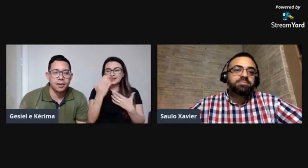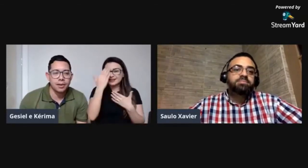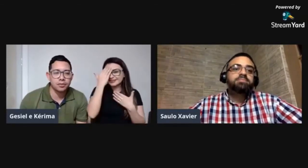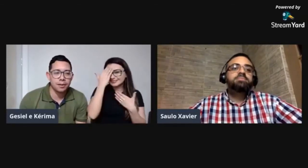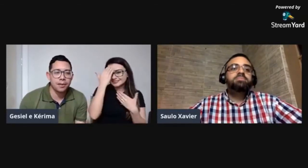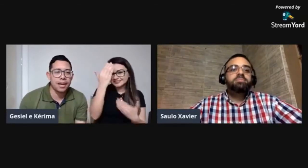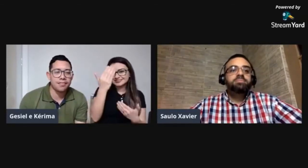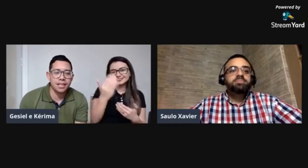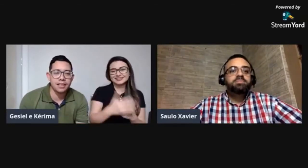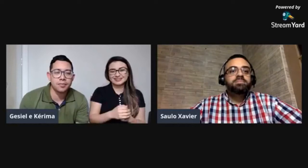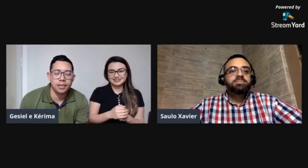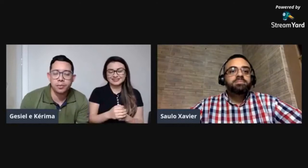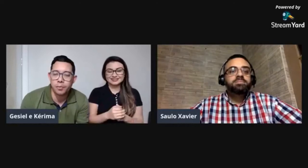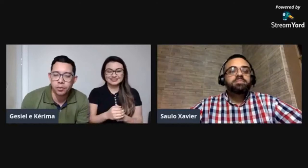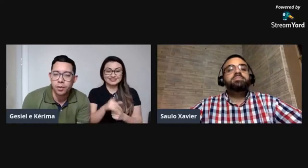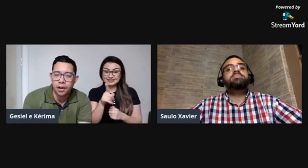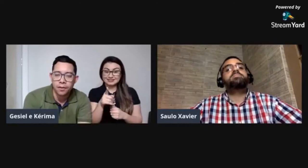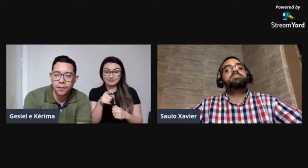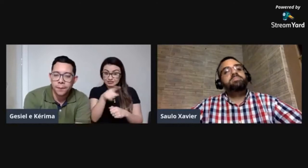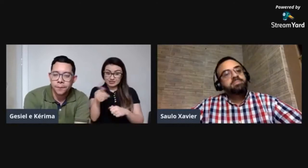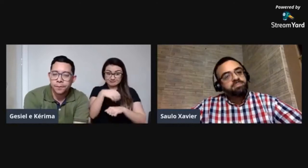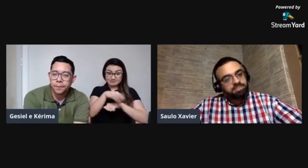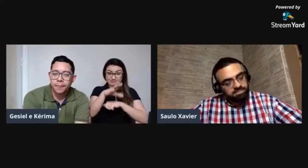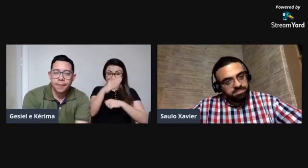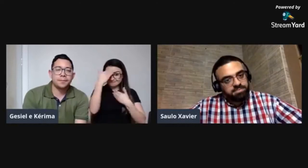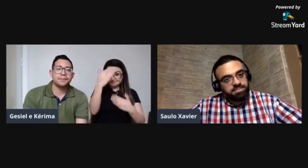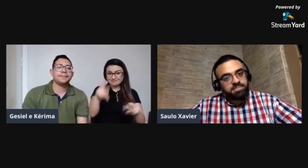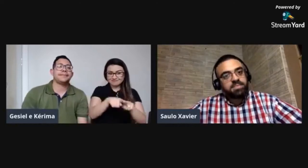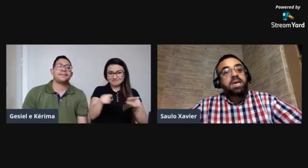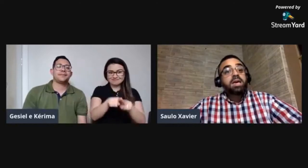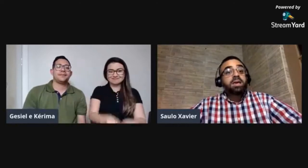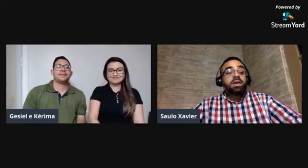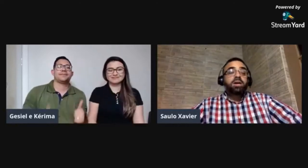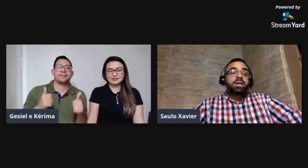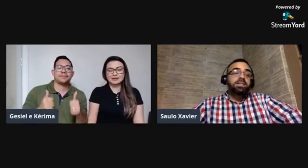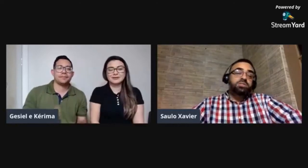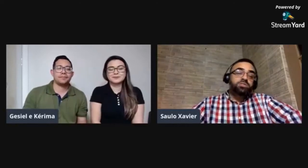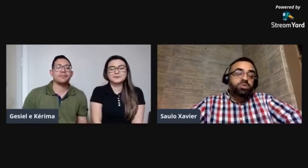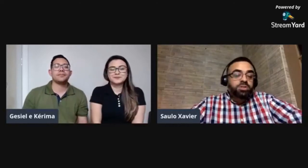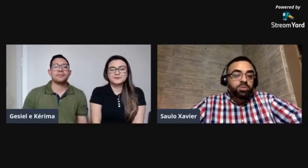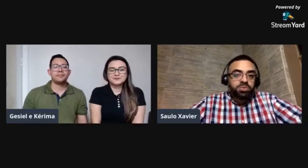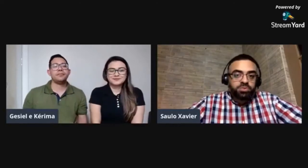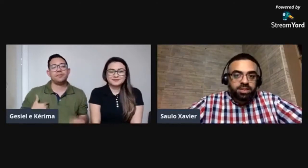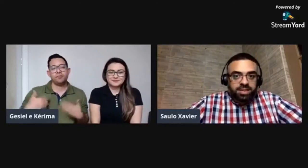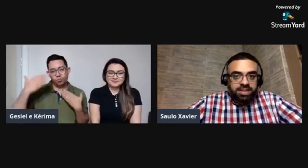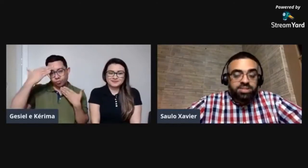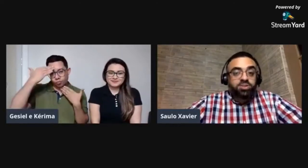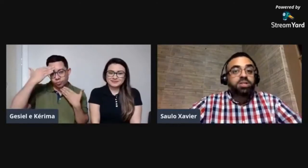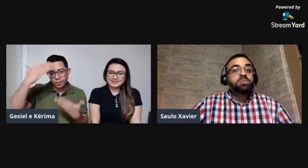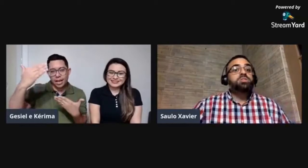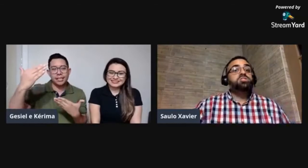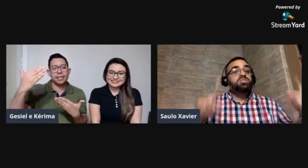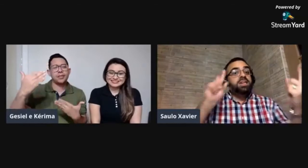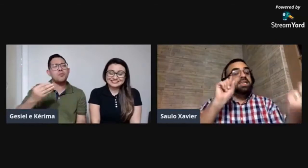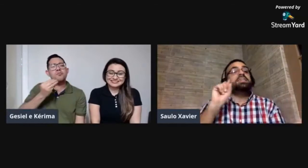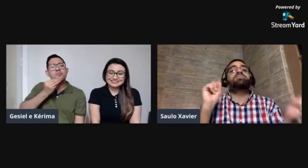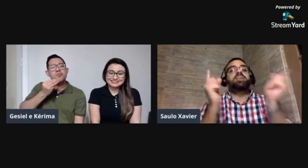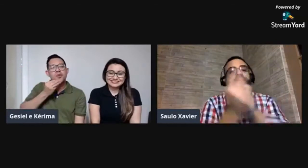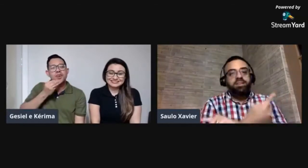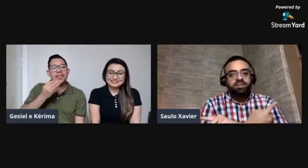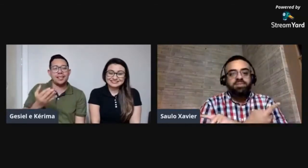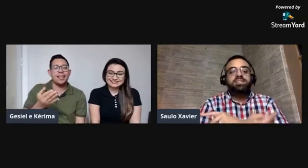quiser deixar mais uma palavra de agradecimento pessoal. Eu agradeço muito a oportunidade. Agora, depois a gente